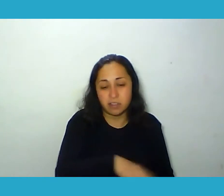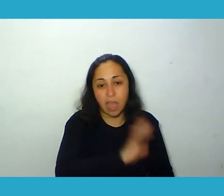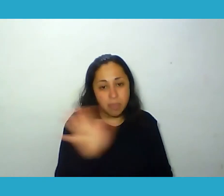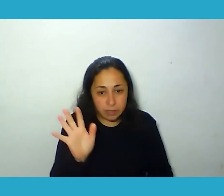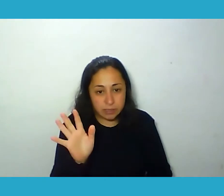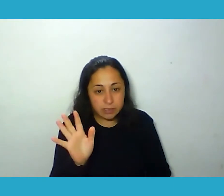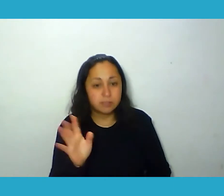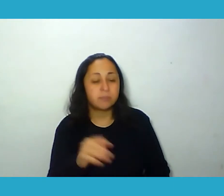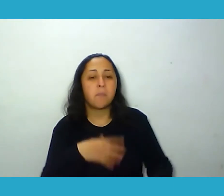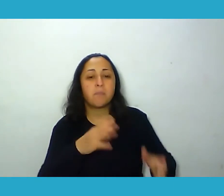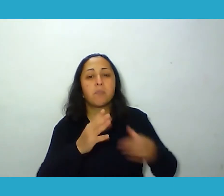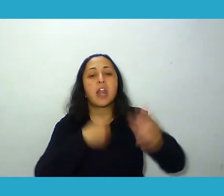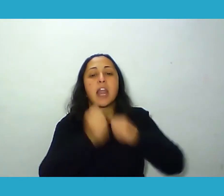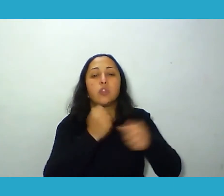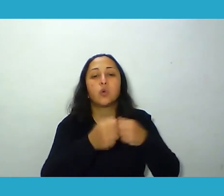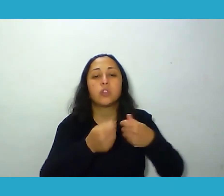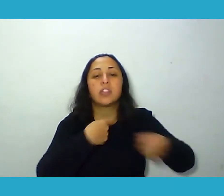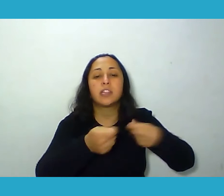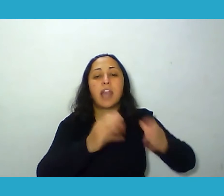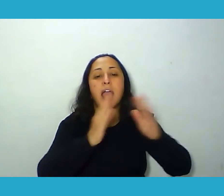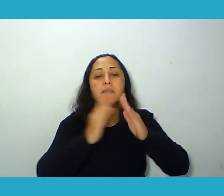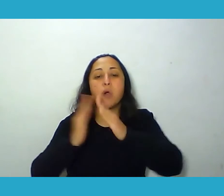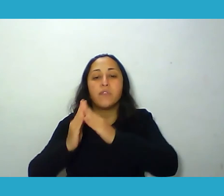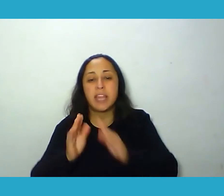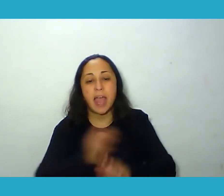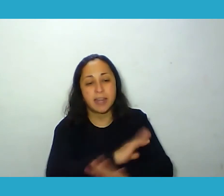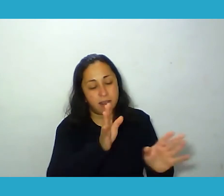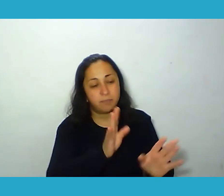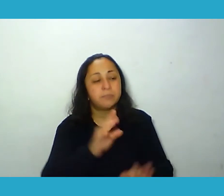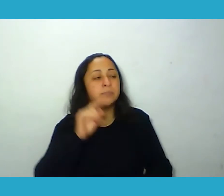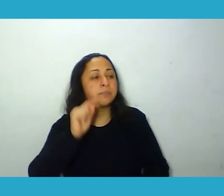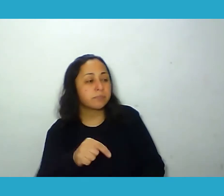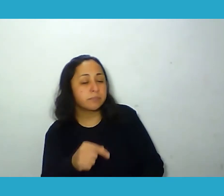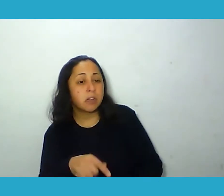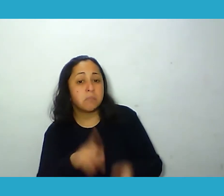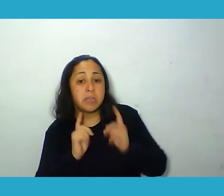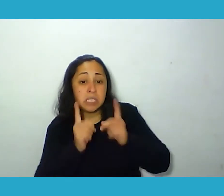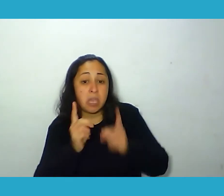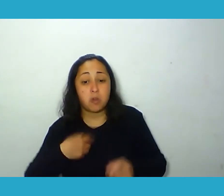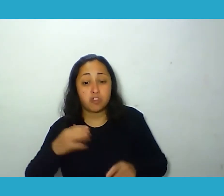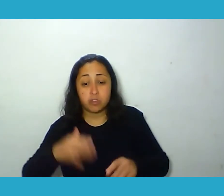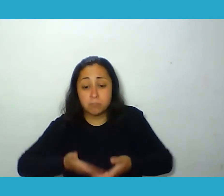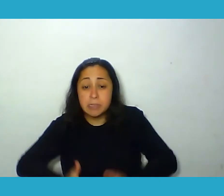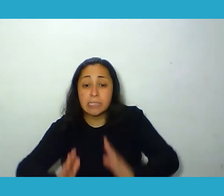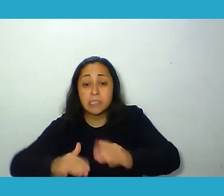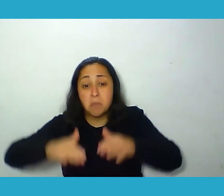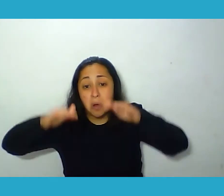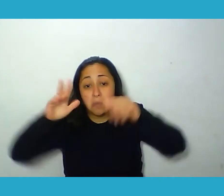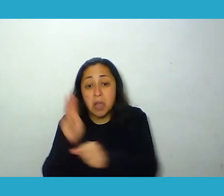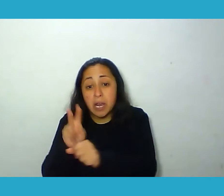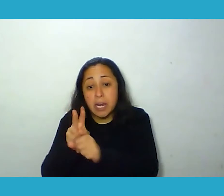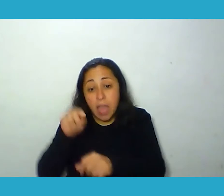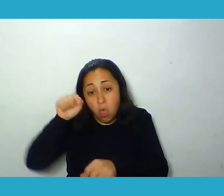arriba y por la industria inmobiliaria. Seguimos acá, dice, con los nacidos y criados cada vez